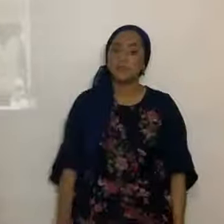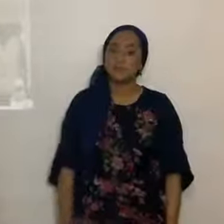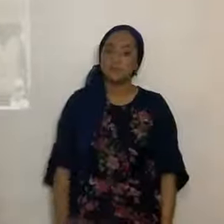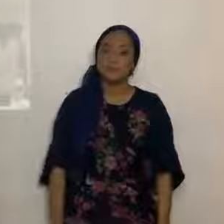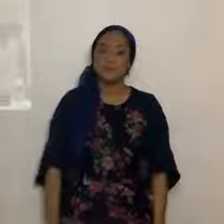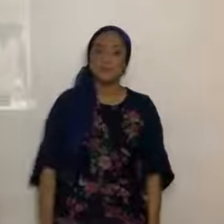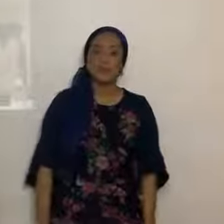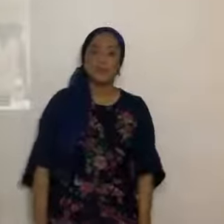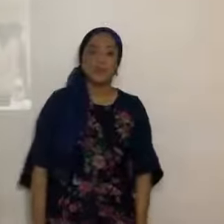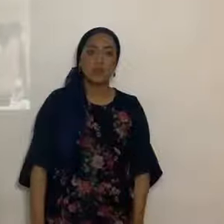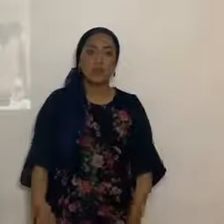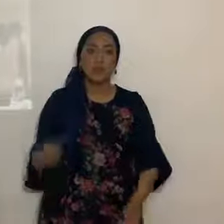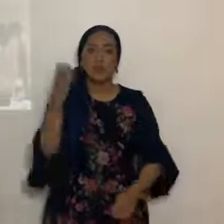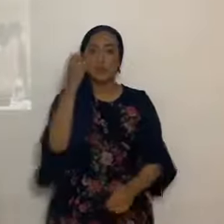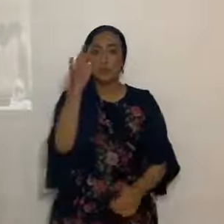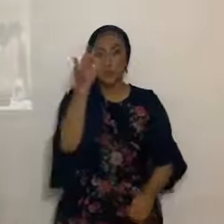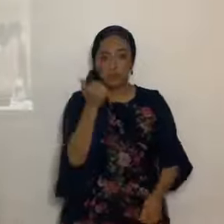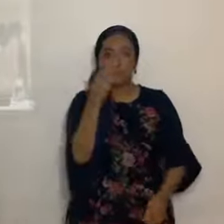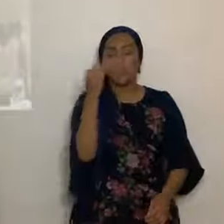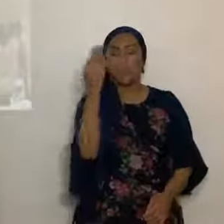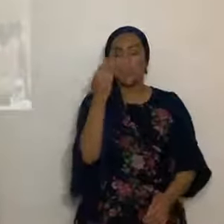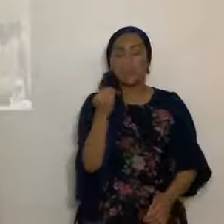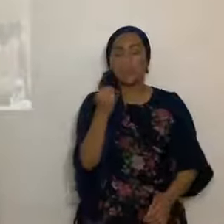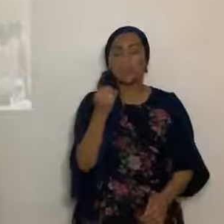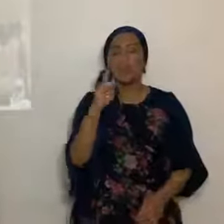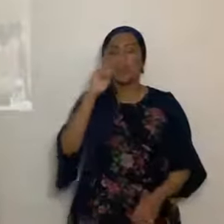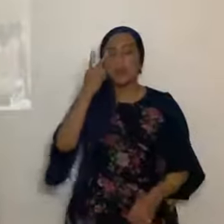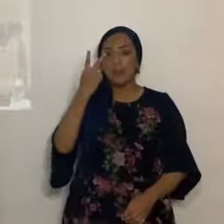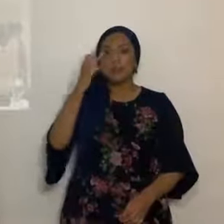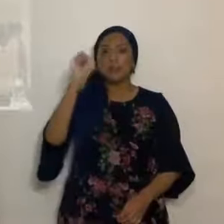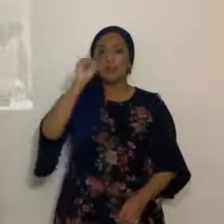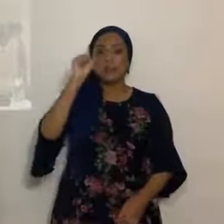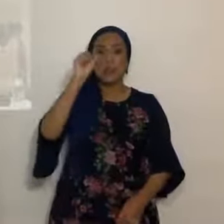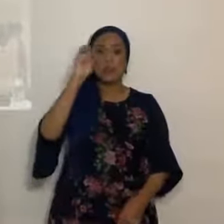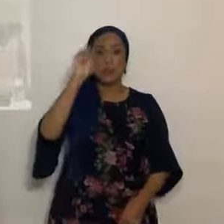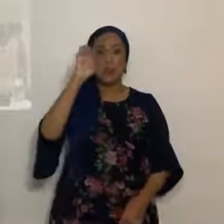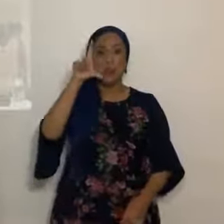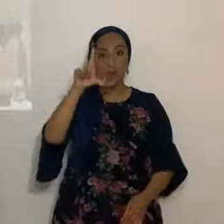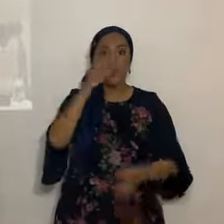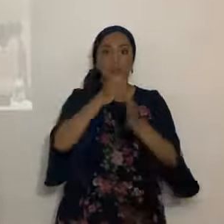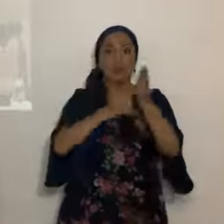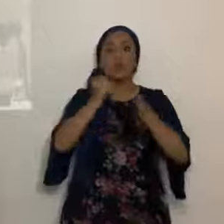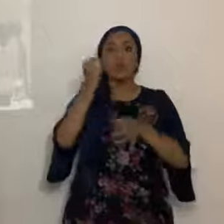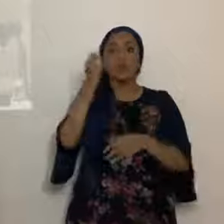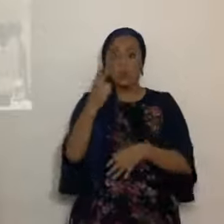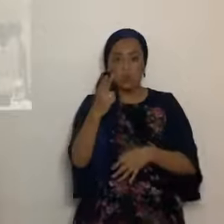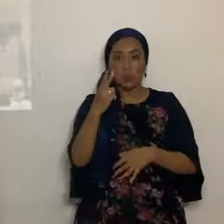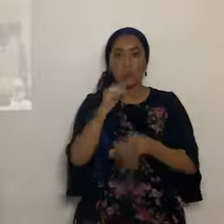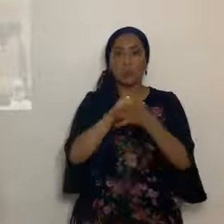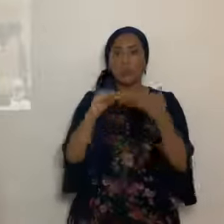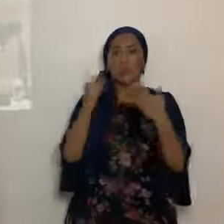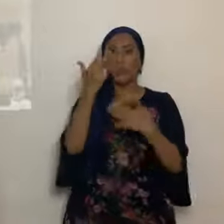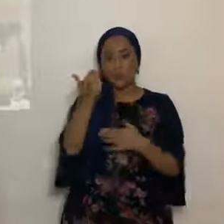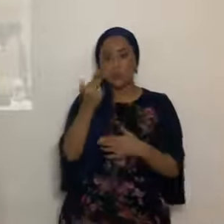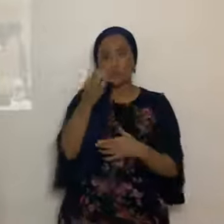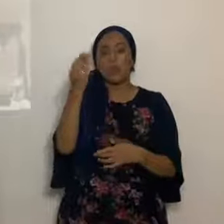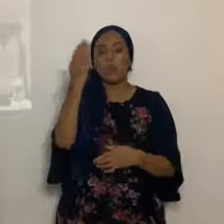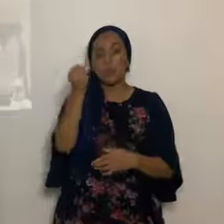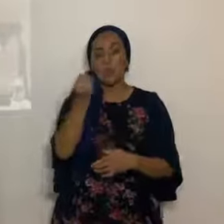Y vamos a ver el 13 y 14. 2 de Samuel, capítulo 12, verso 13